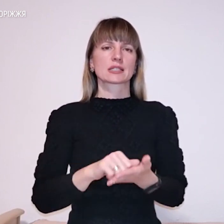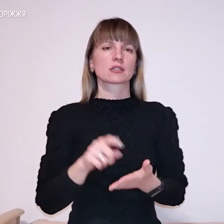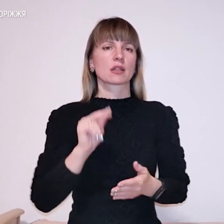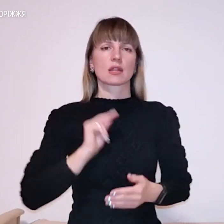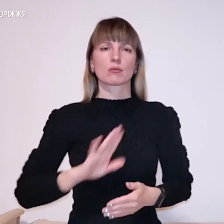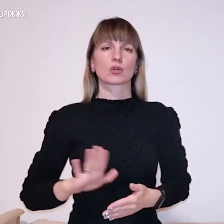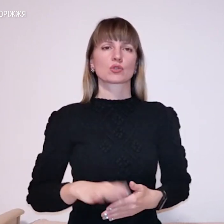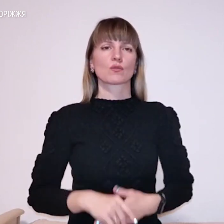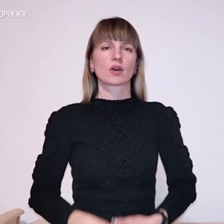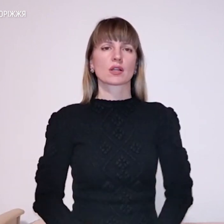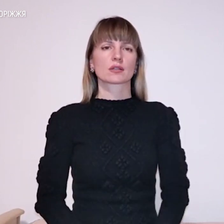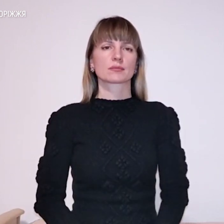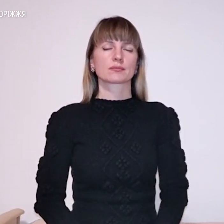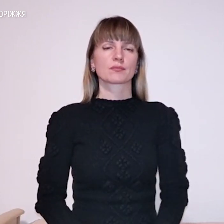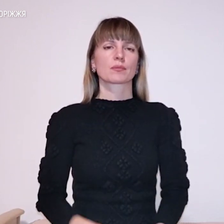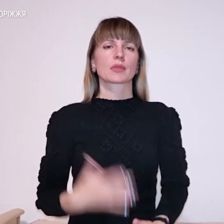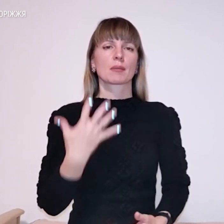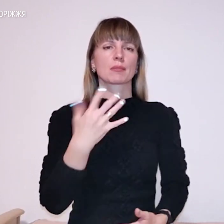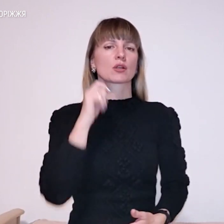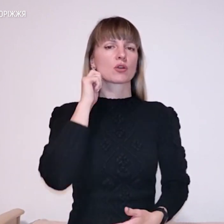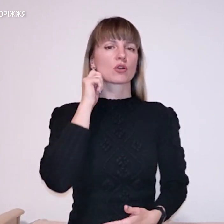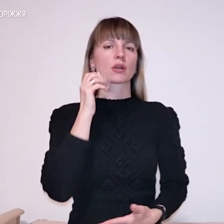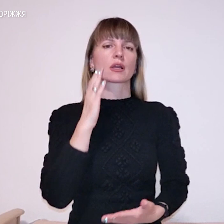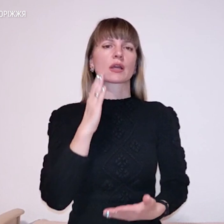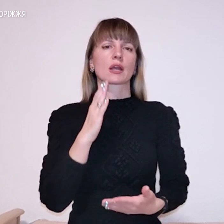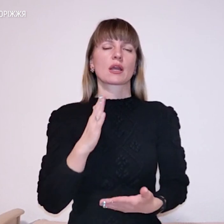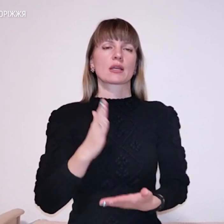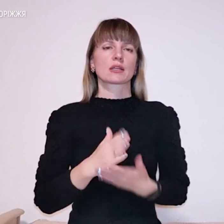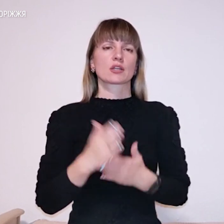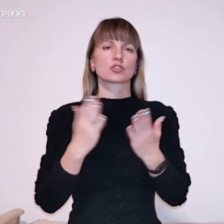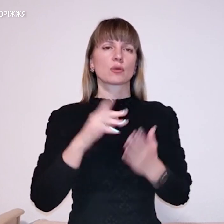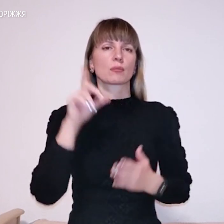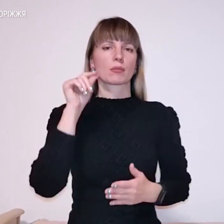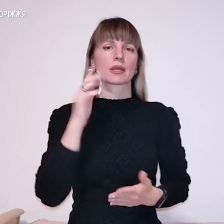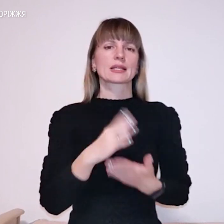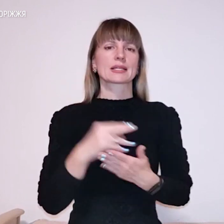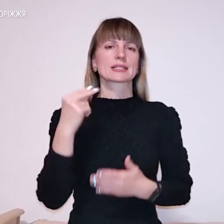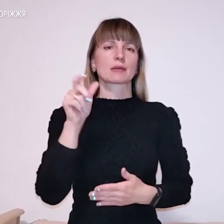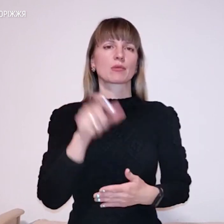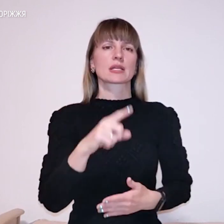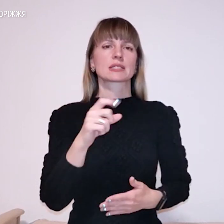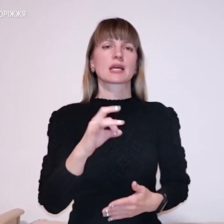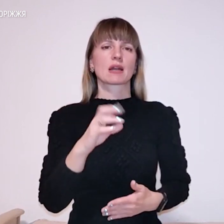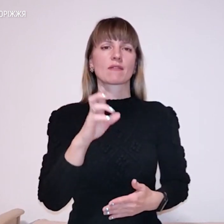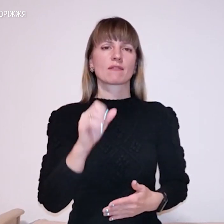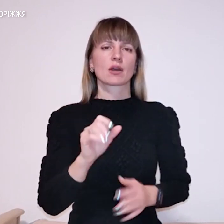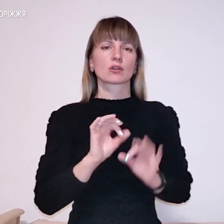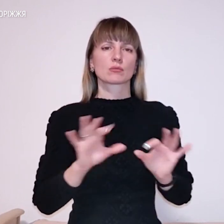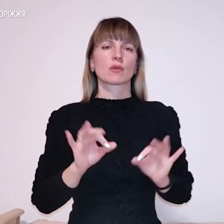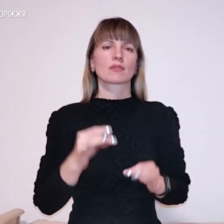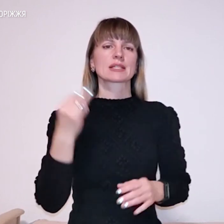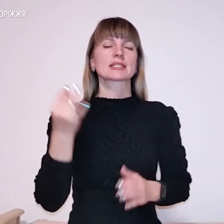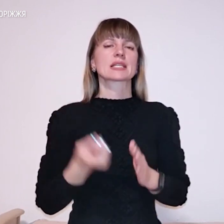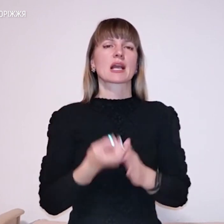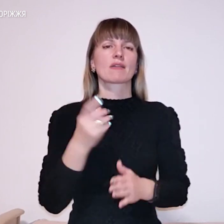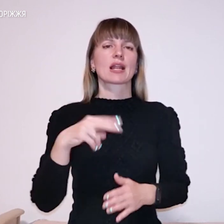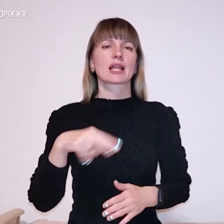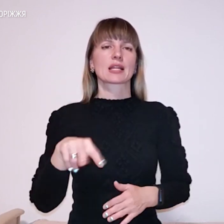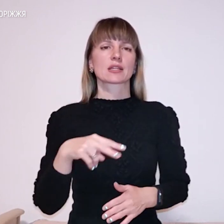працювала. 5 років є читачем бібліотеки запоріжець Валерій Зарва. Розповідає, цікавиться літературою про